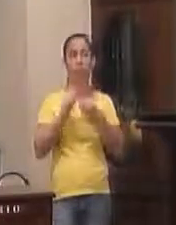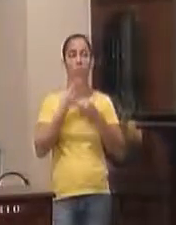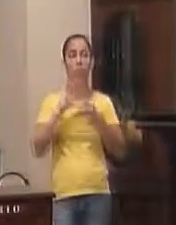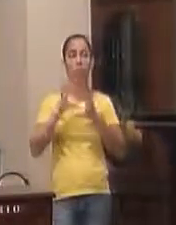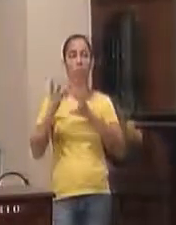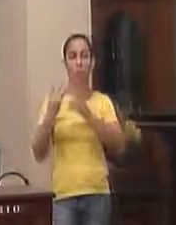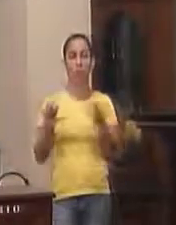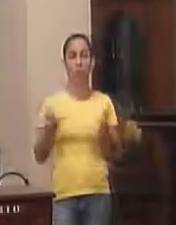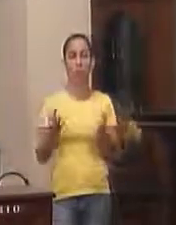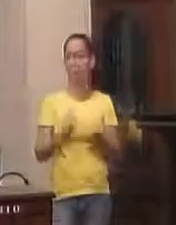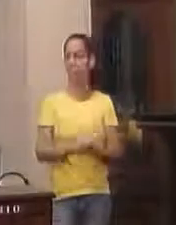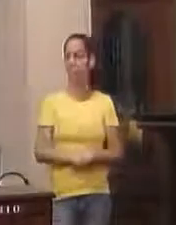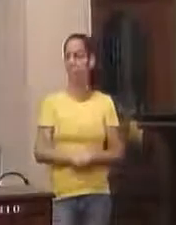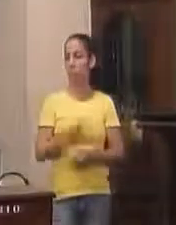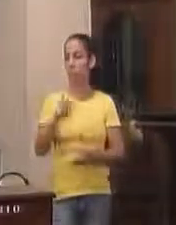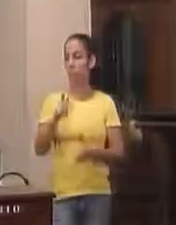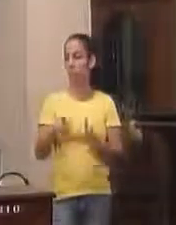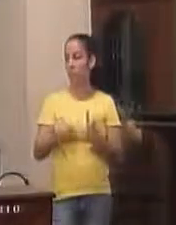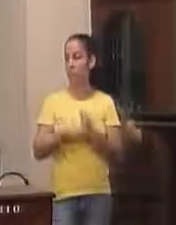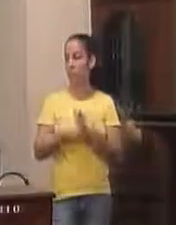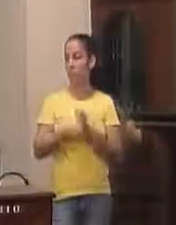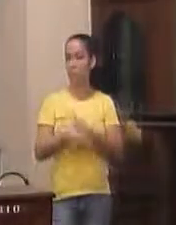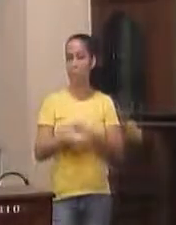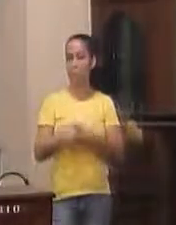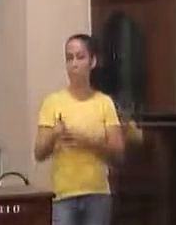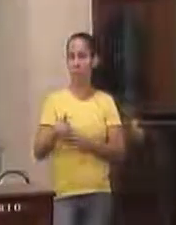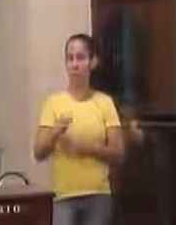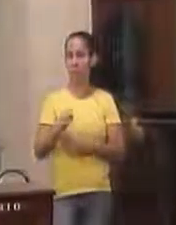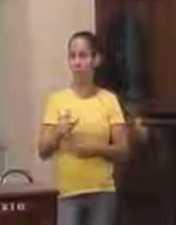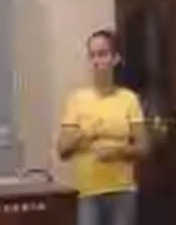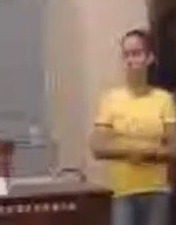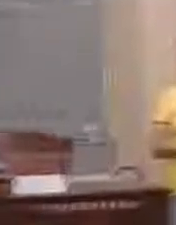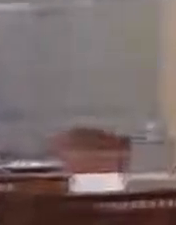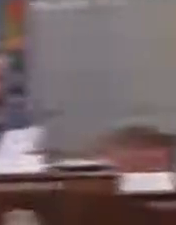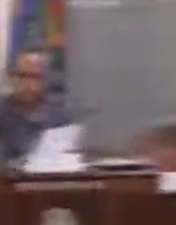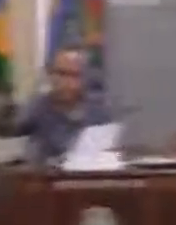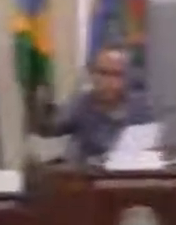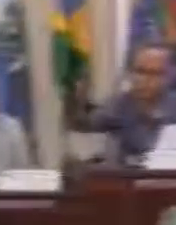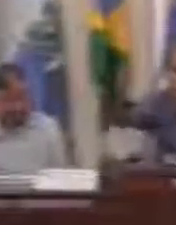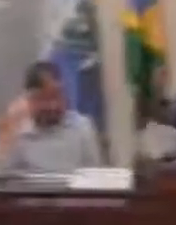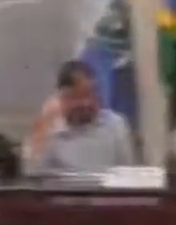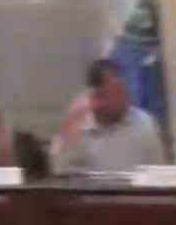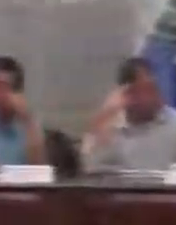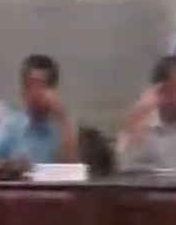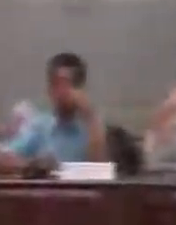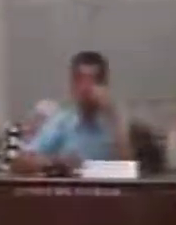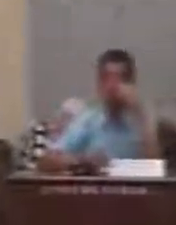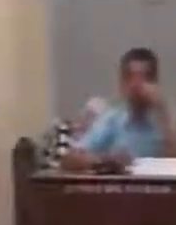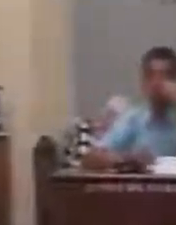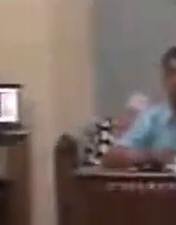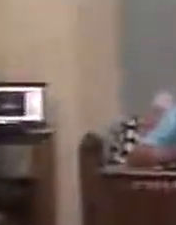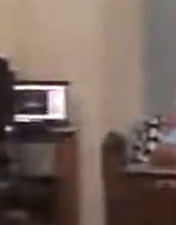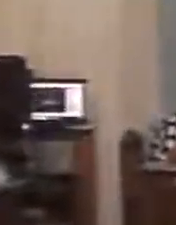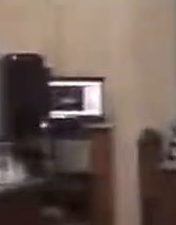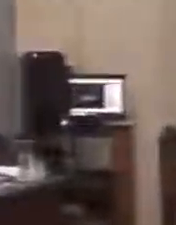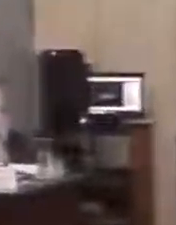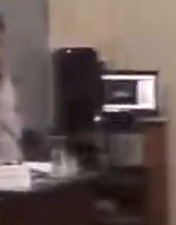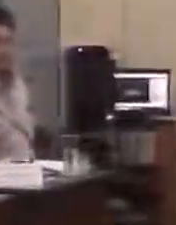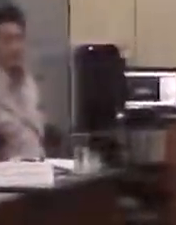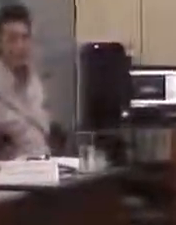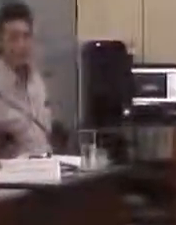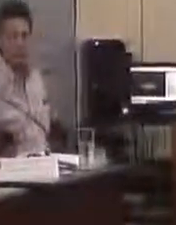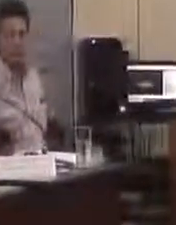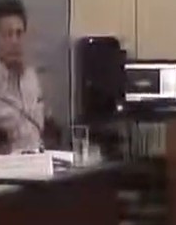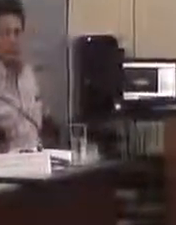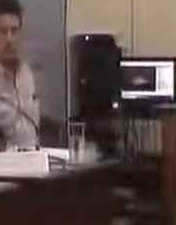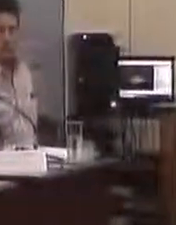Muito obrigada. Vereador. Próximo a fazer a pergunta é o meu amigo professor Rafael. Flávia, boa noite. Boa noite. Quero te desejar toda a sorte do mundo, Obrigada. que eu